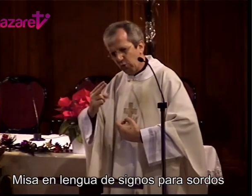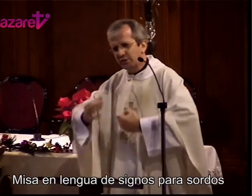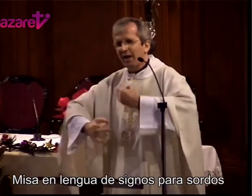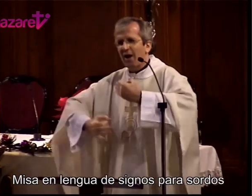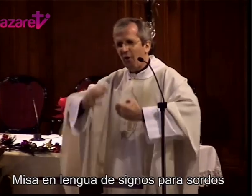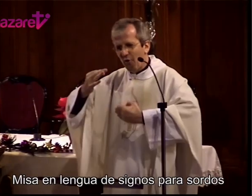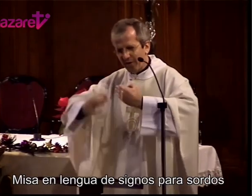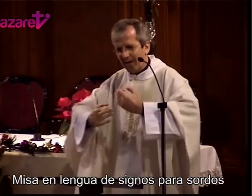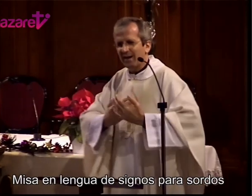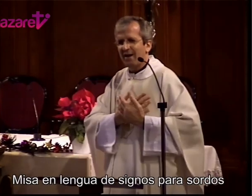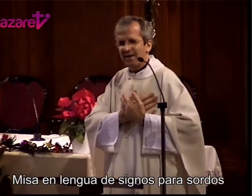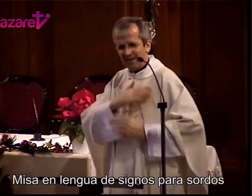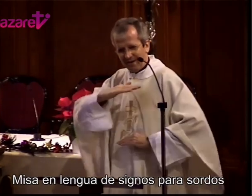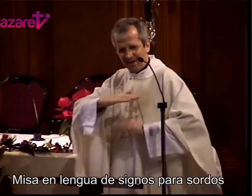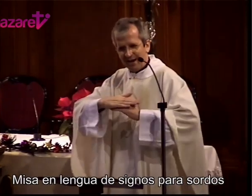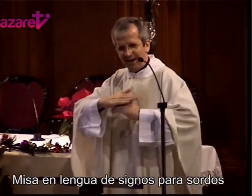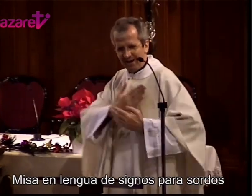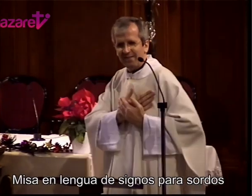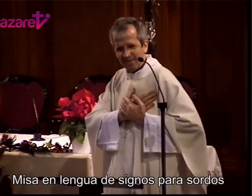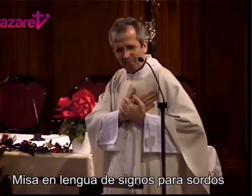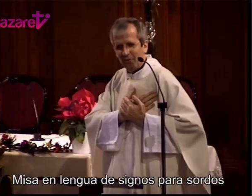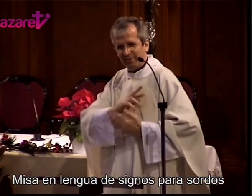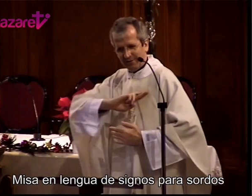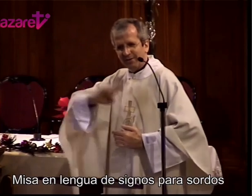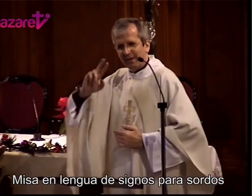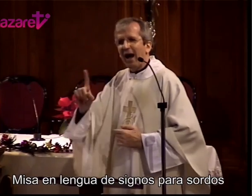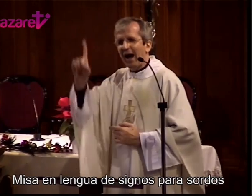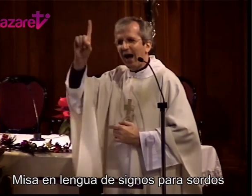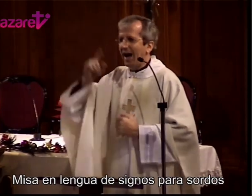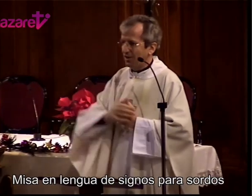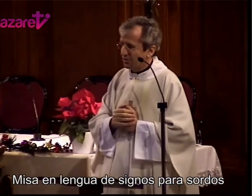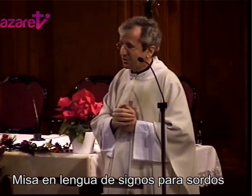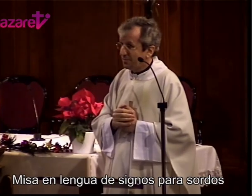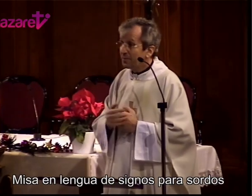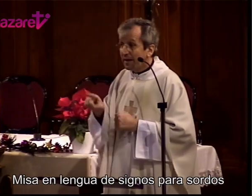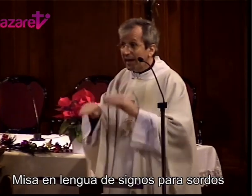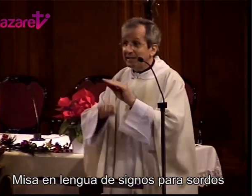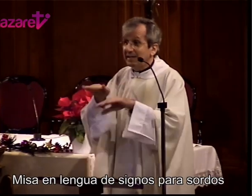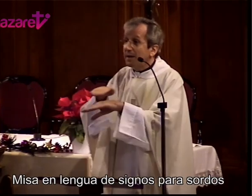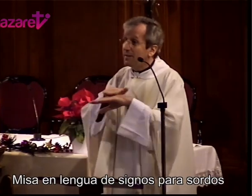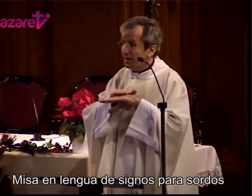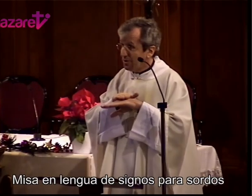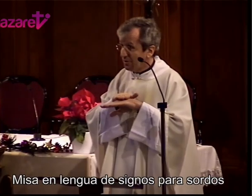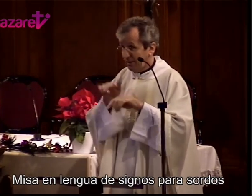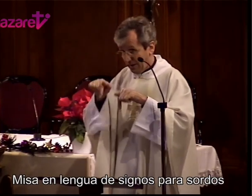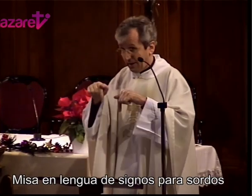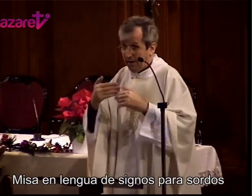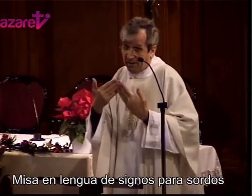justa, honrada y llena de amor a Dios. Esta es la invitación y que